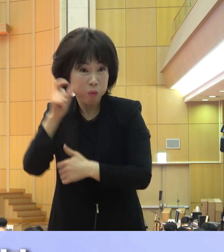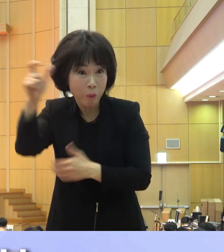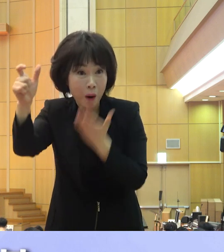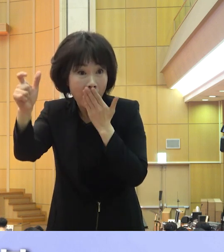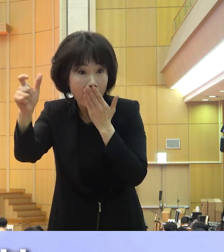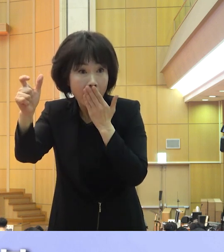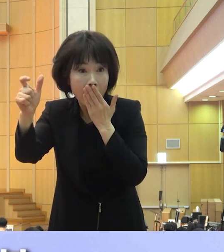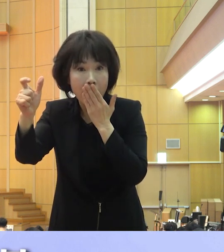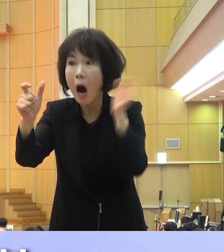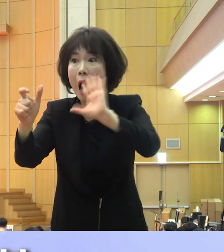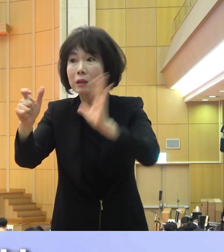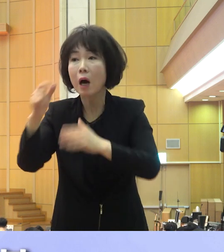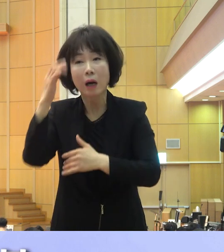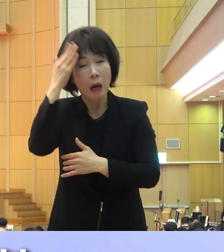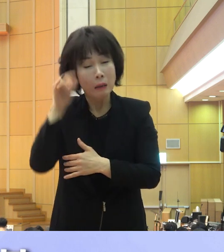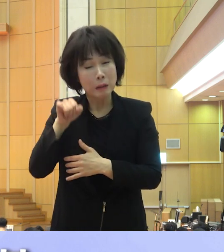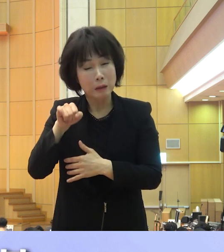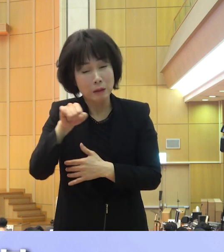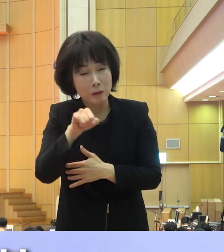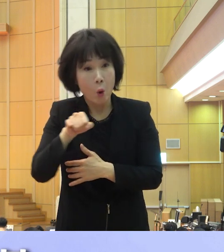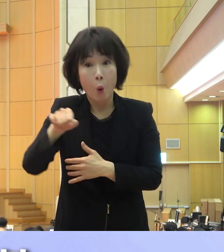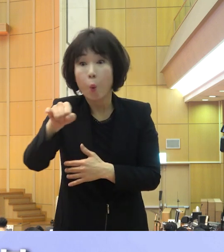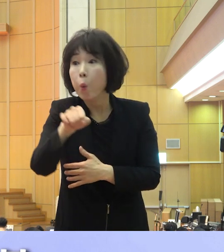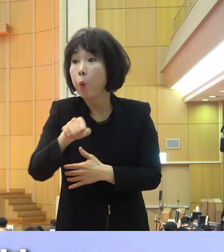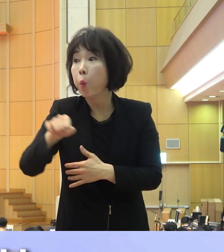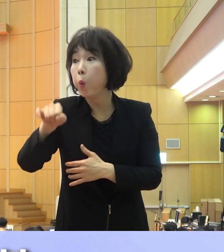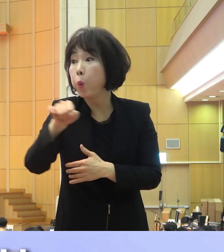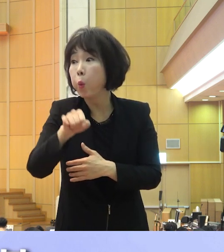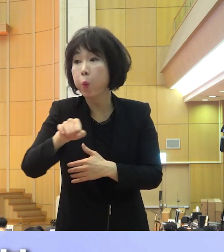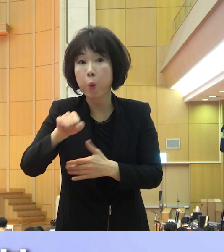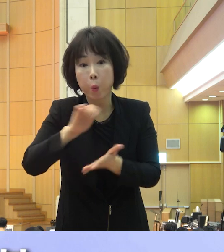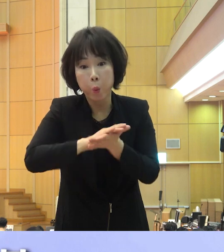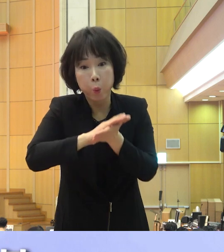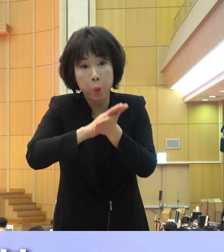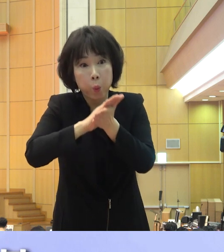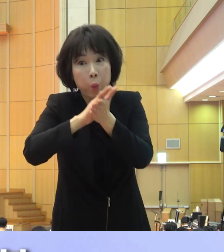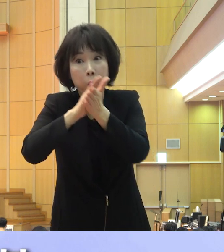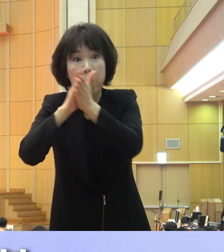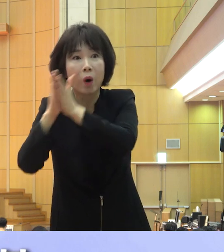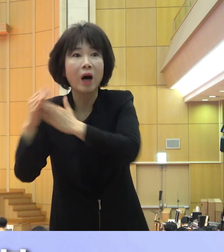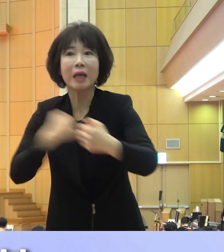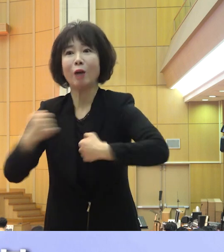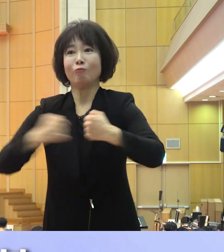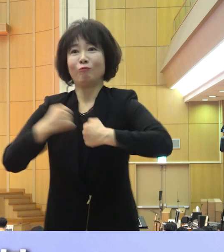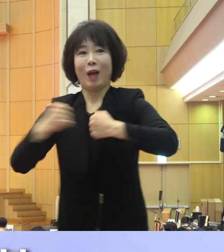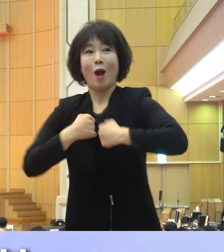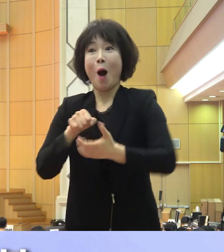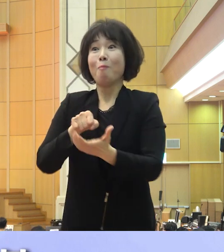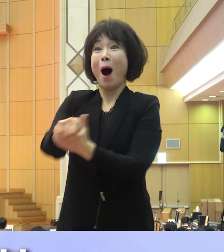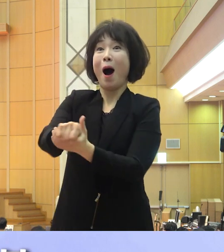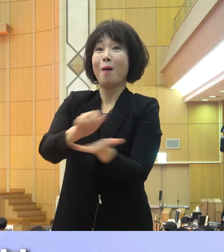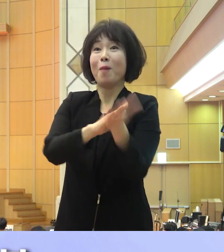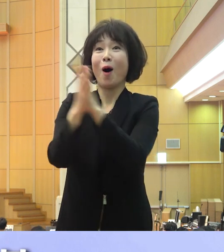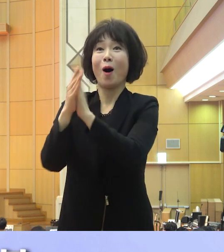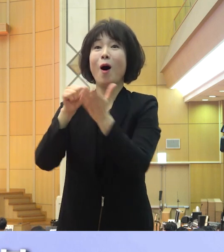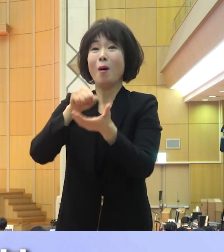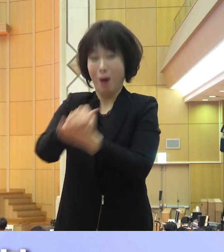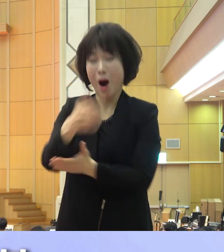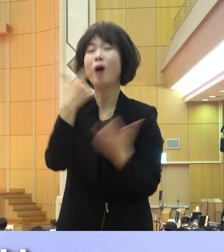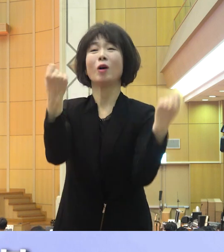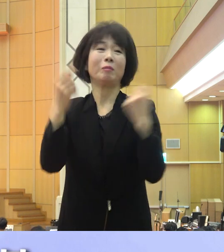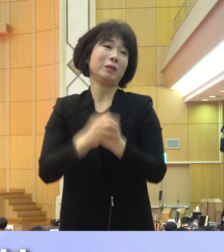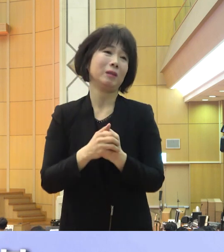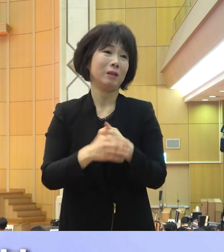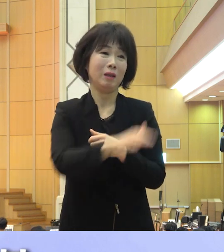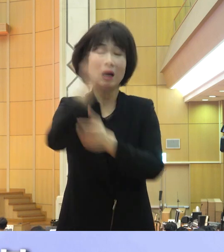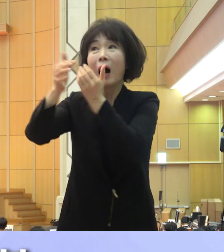살기만을 위해서 알지 개구리 되는 거 모르지만 자연의 법칙에 의해서 그렇게 되는 것입니다.